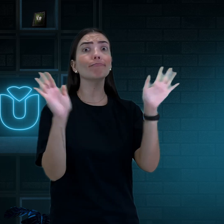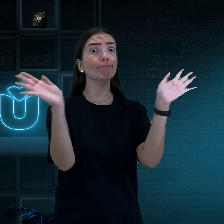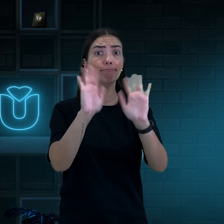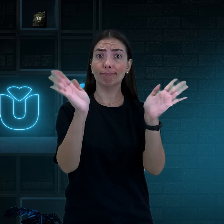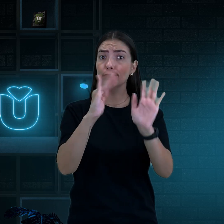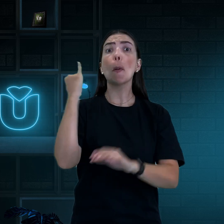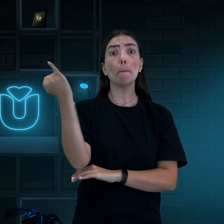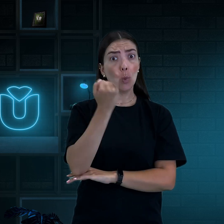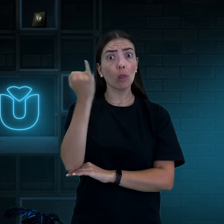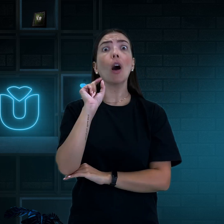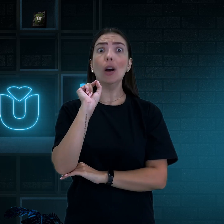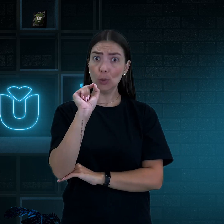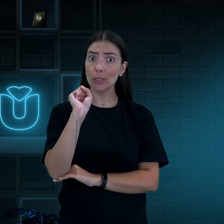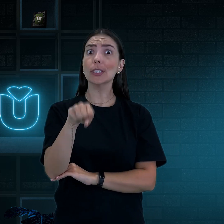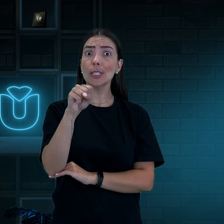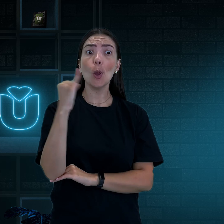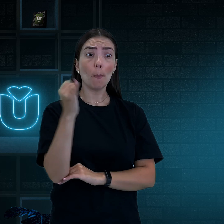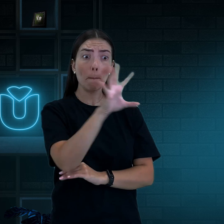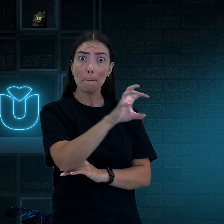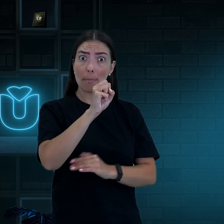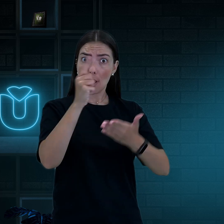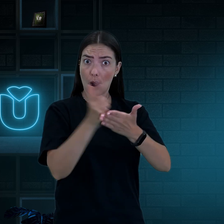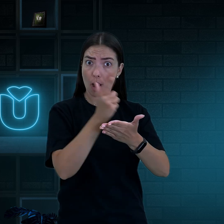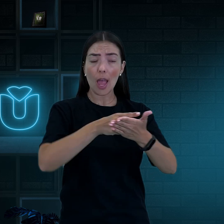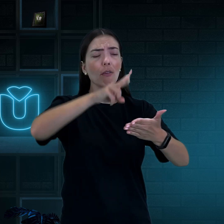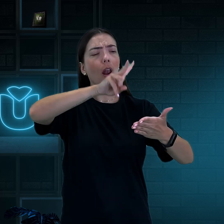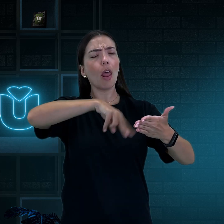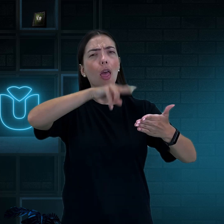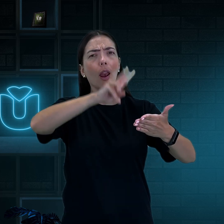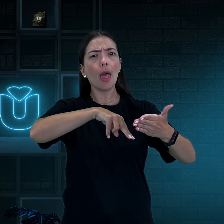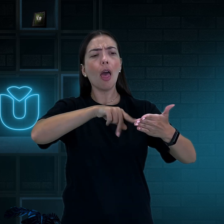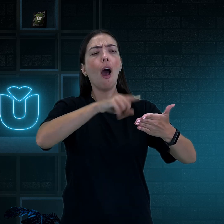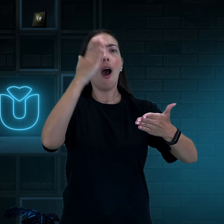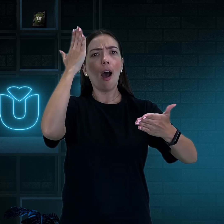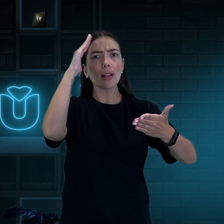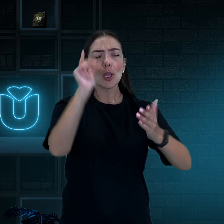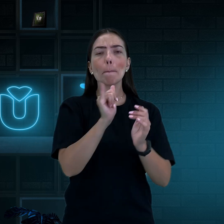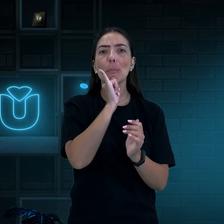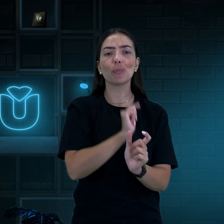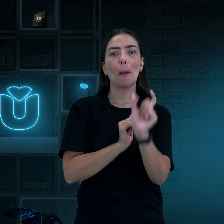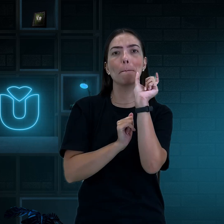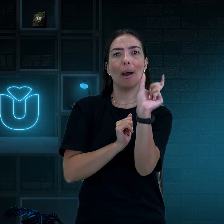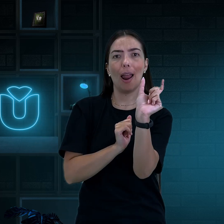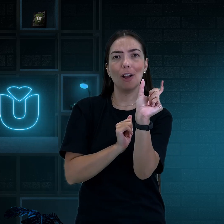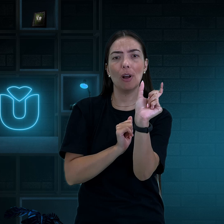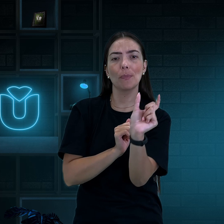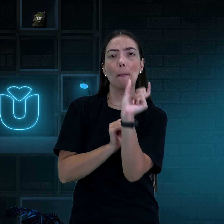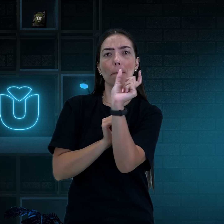história básica? Não se preocupe, é importante sim começar por uma leitura simples. Vai ler, por exemplo, cada